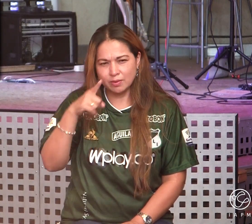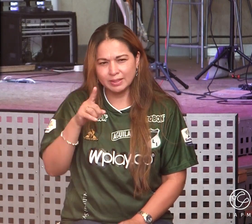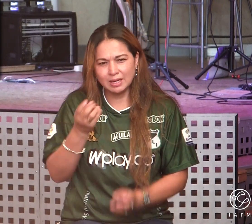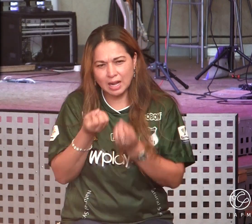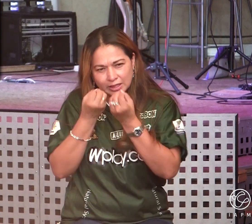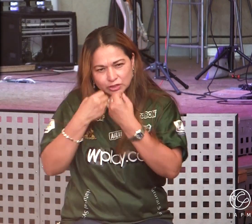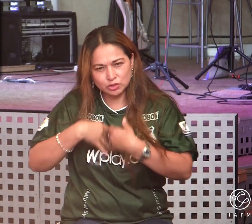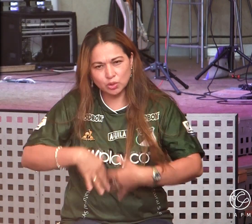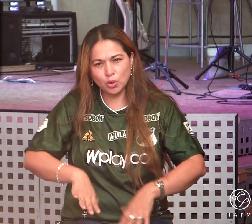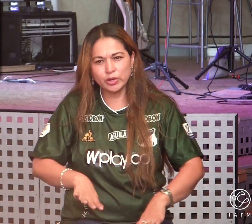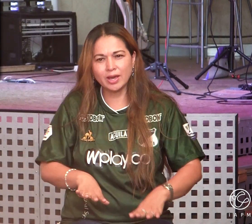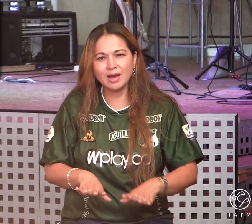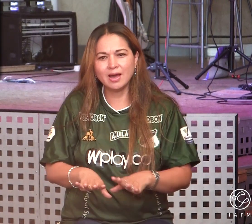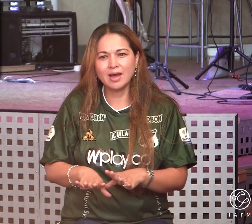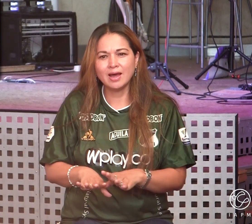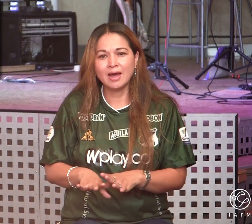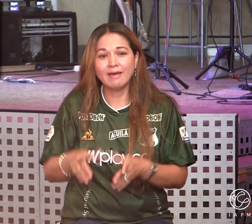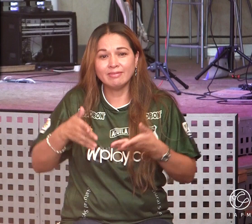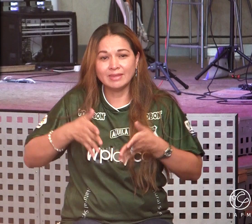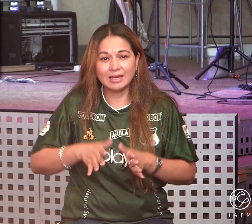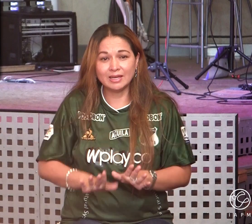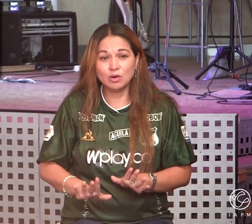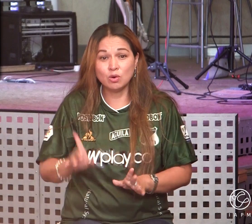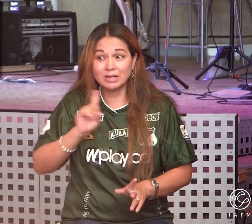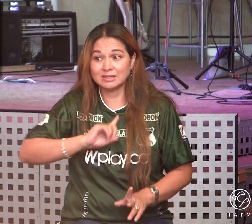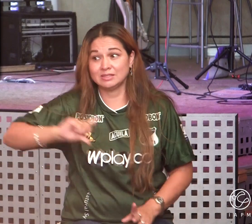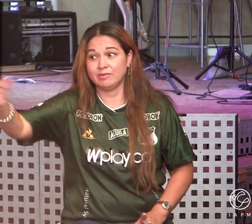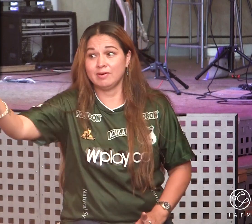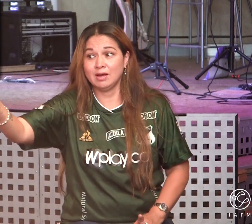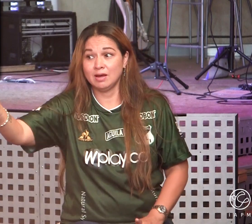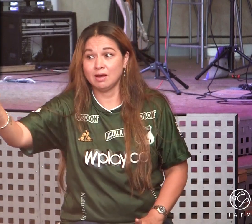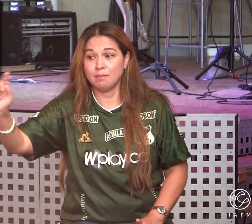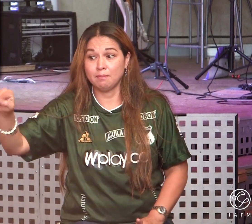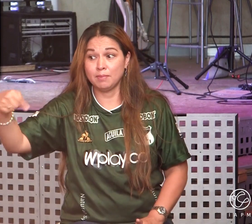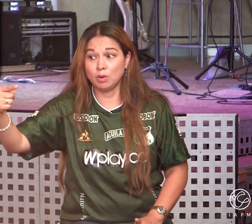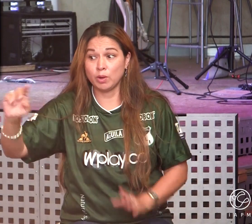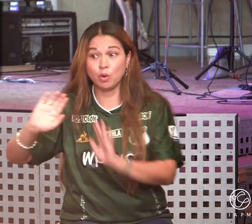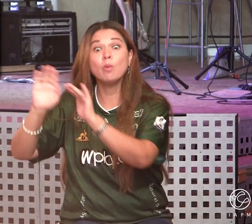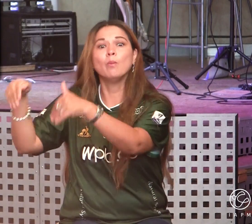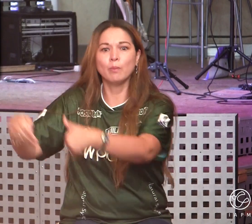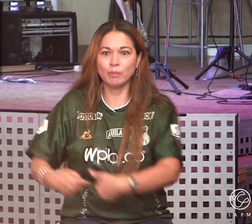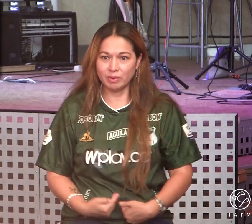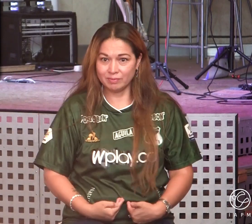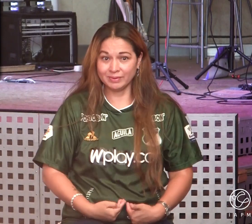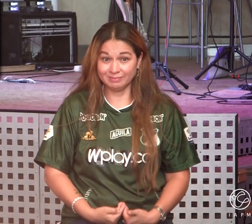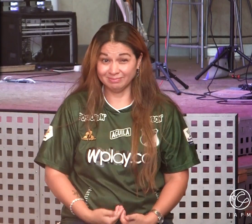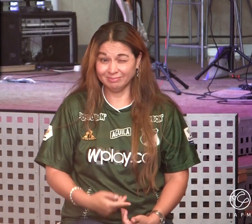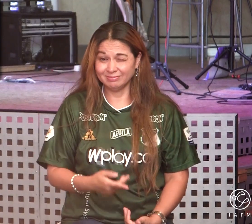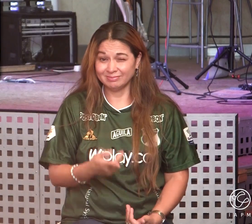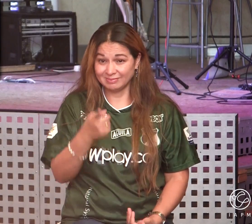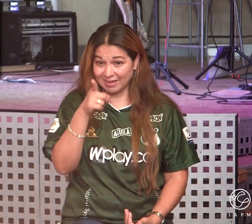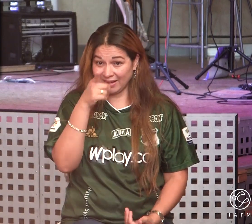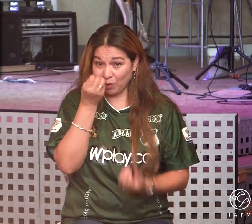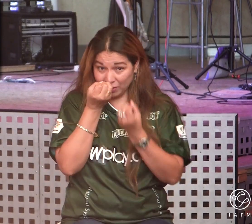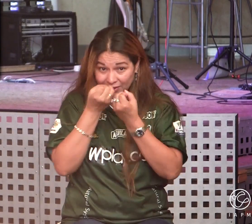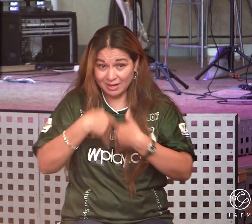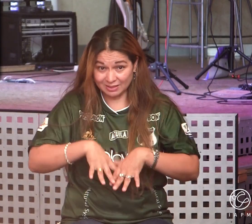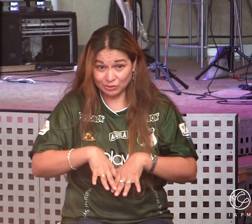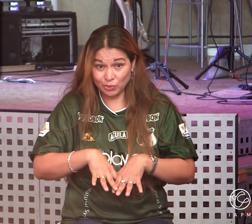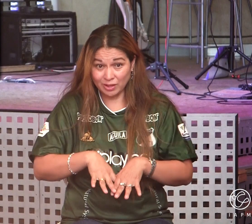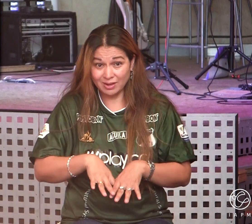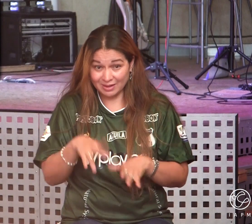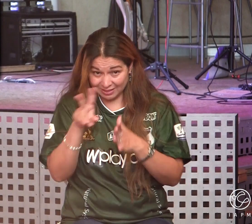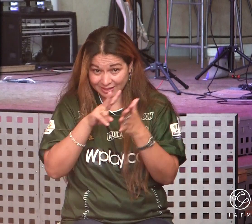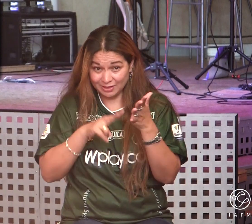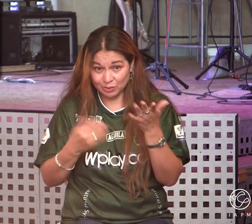leído? Pésimamente titulada, la parábola del hijo pródigo. Debería llamarse la parábola de los dos hijos, porque Jesús, cuando empieza